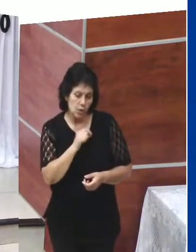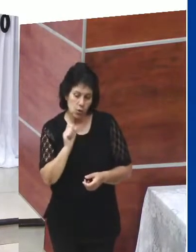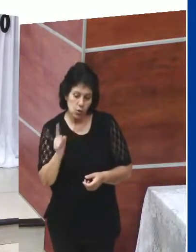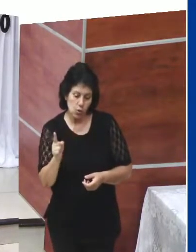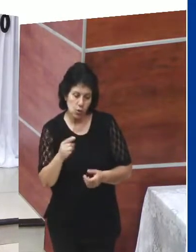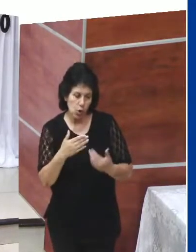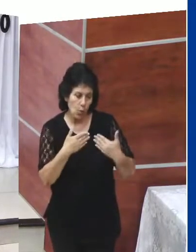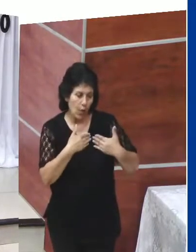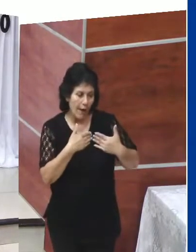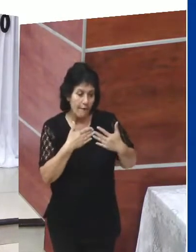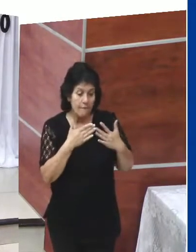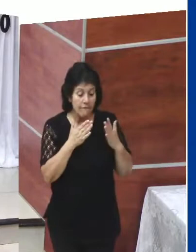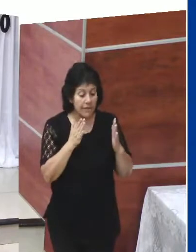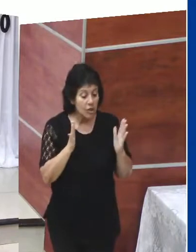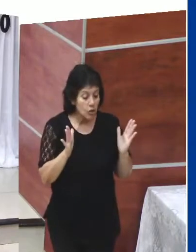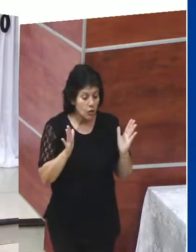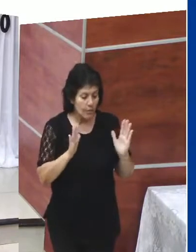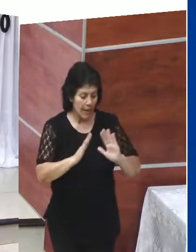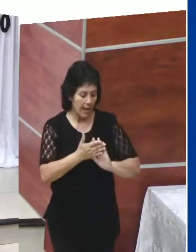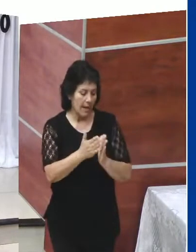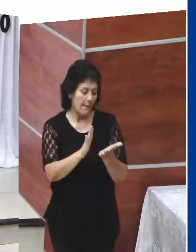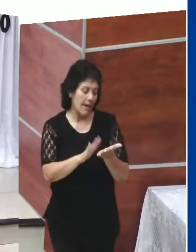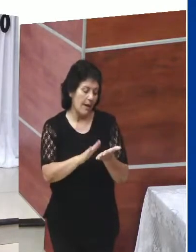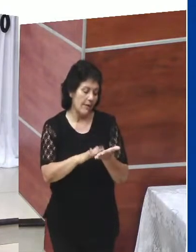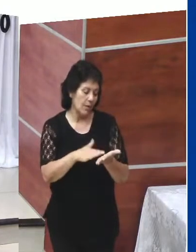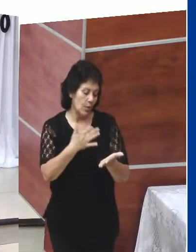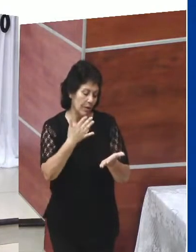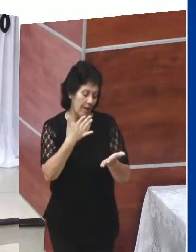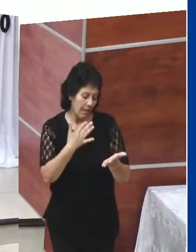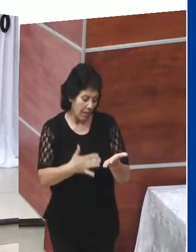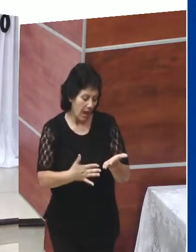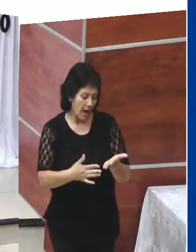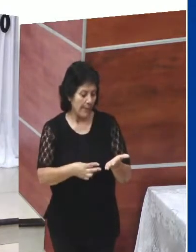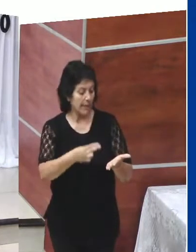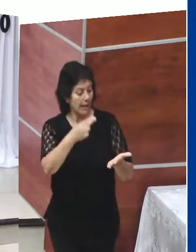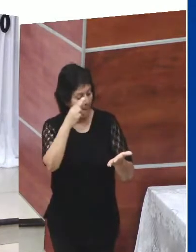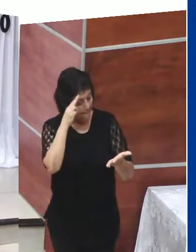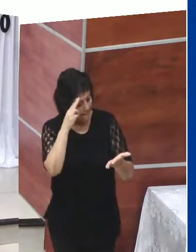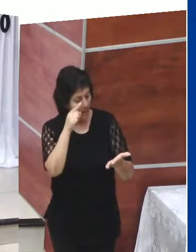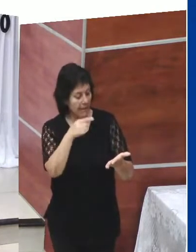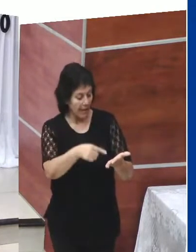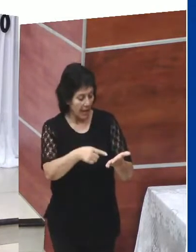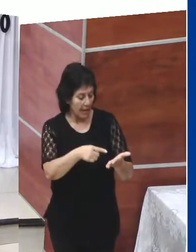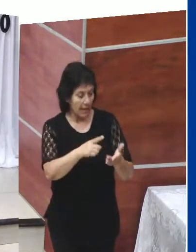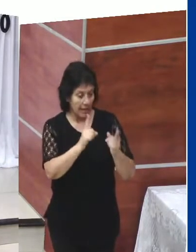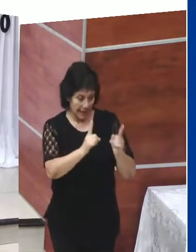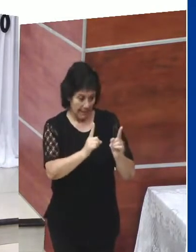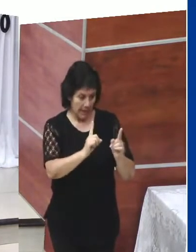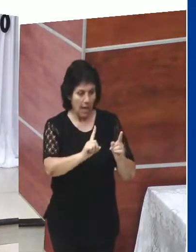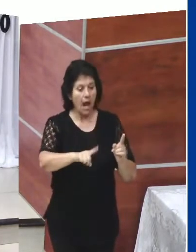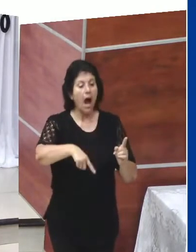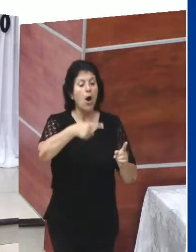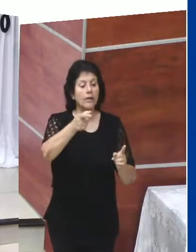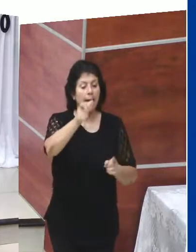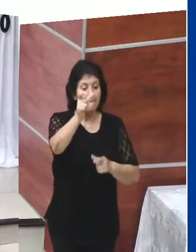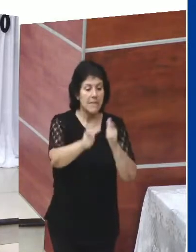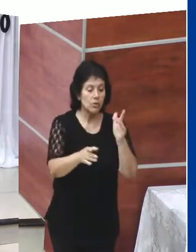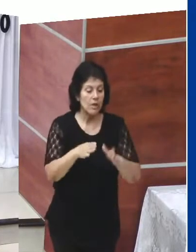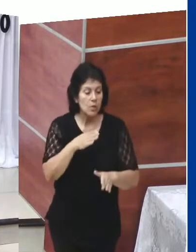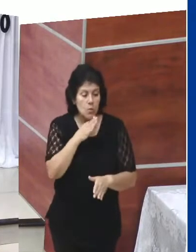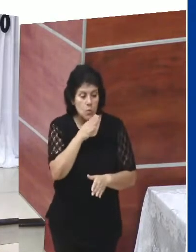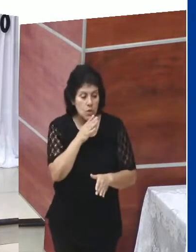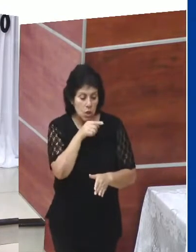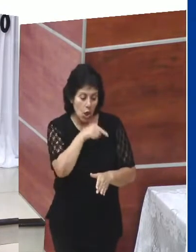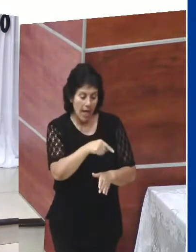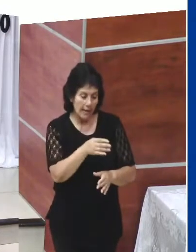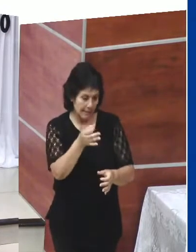ley de Dios, y para cumplirla. ¿Y para qué más? Y para enseñarla en Israel, sus estatutos